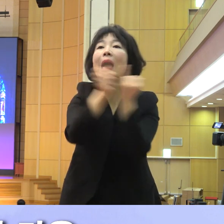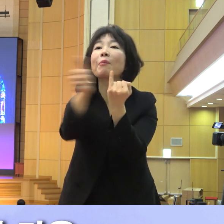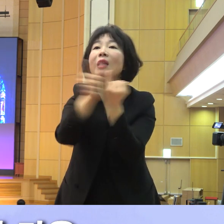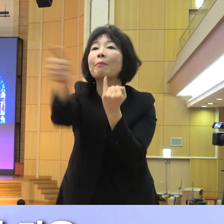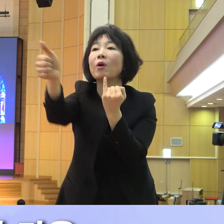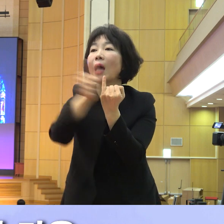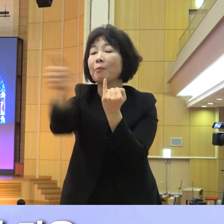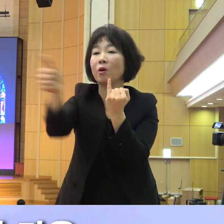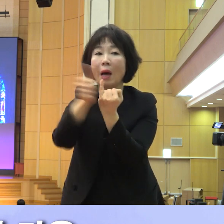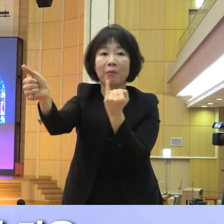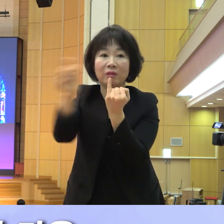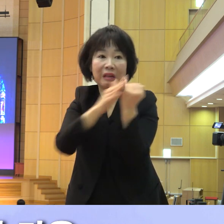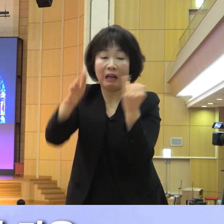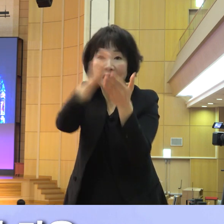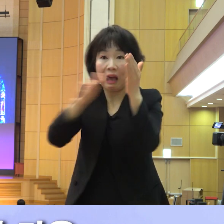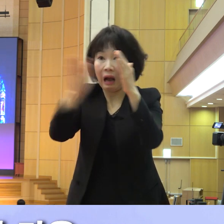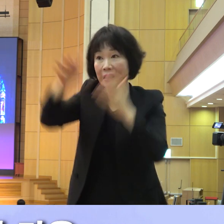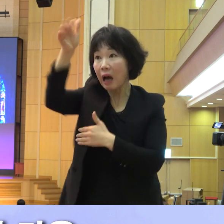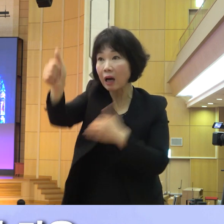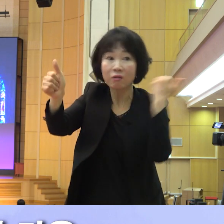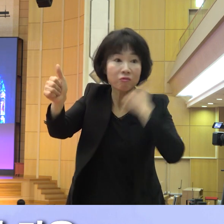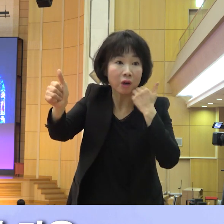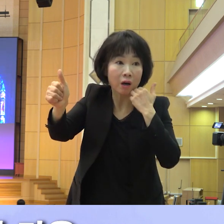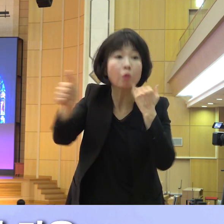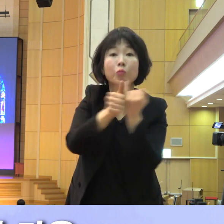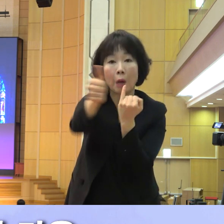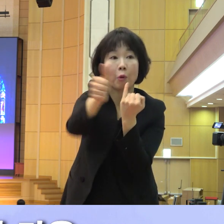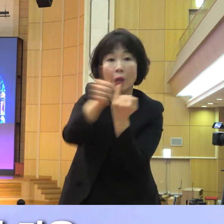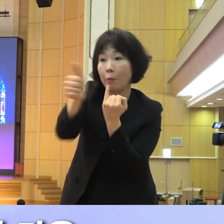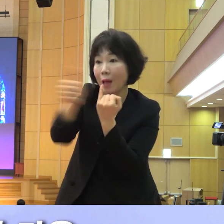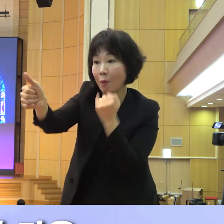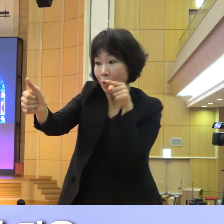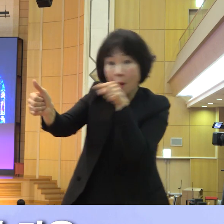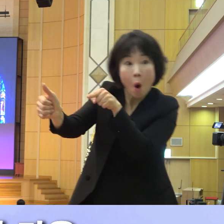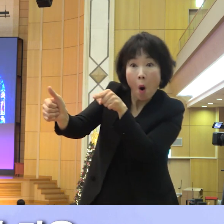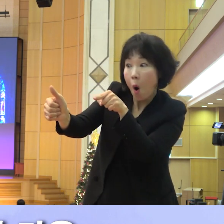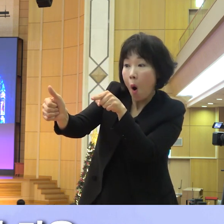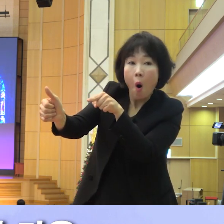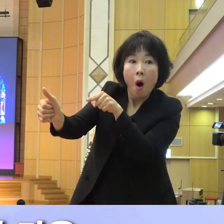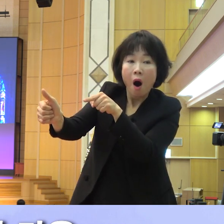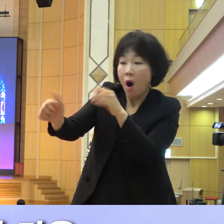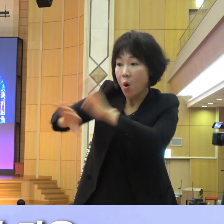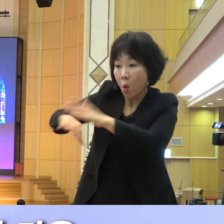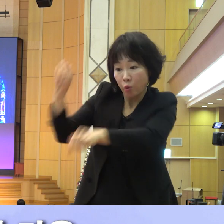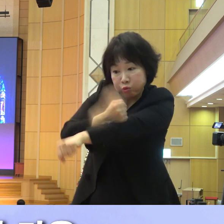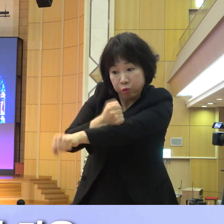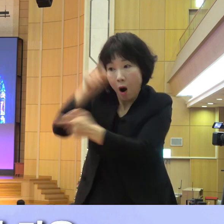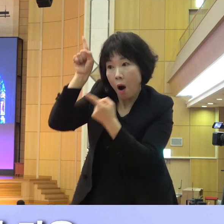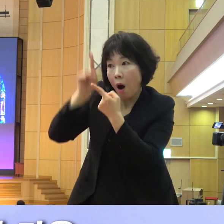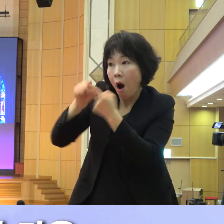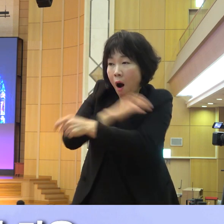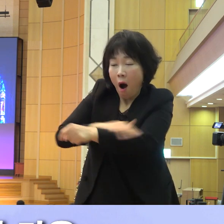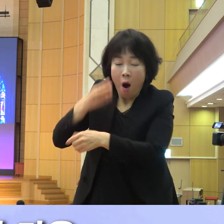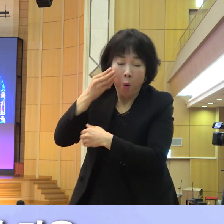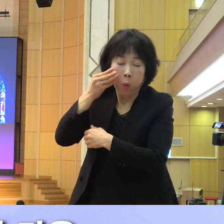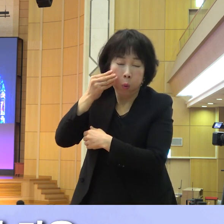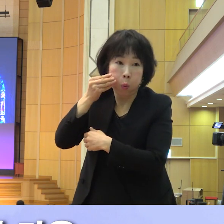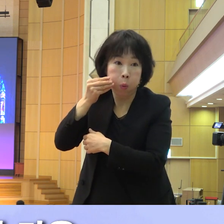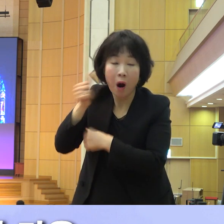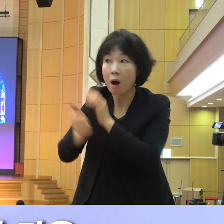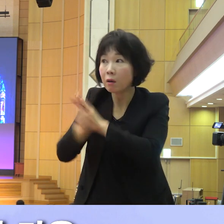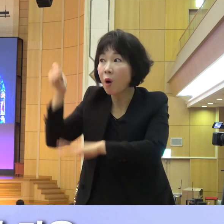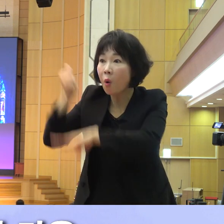가정에서 가장이 내가 손으로 하는 것마다 잘 될 것이고 내가 하는